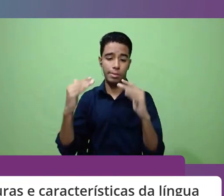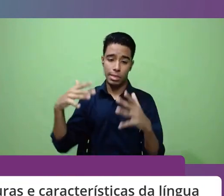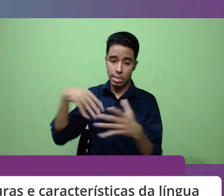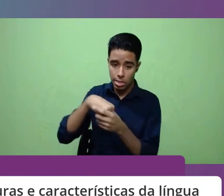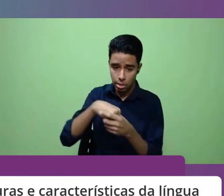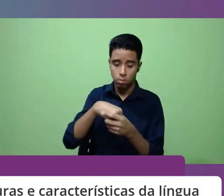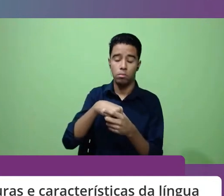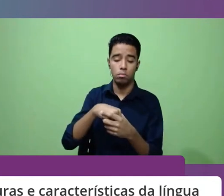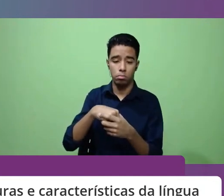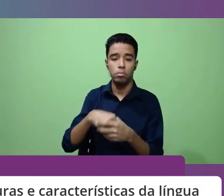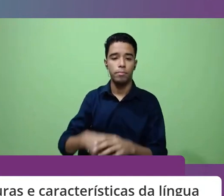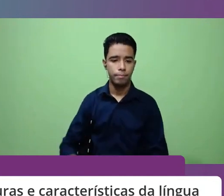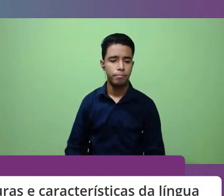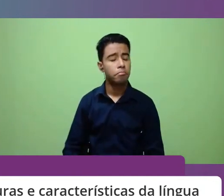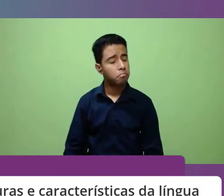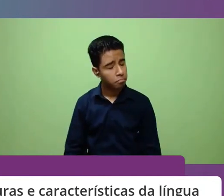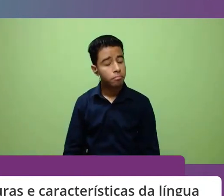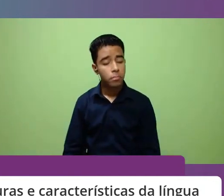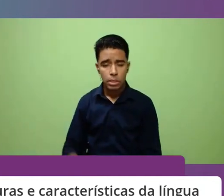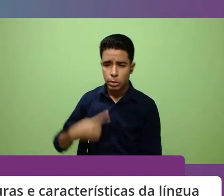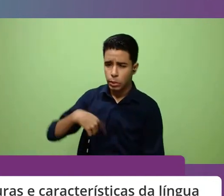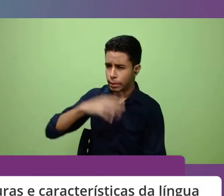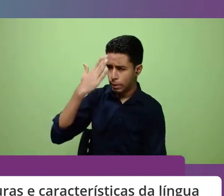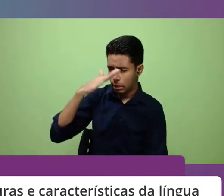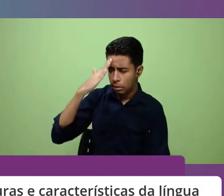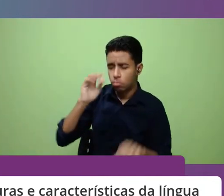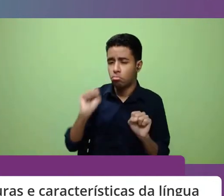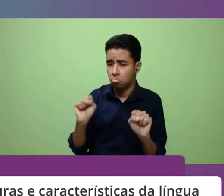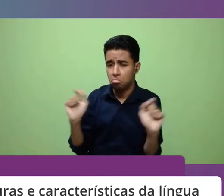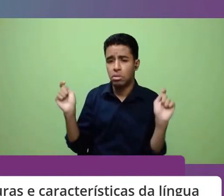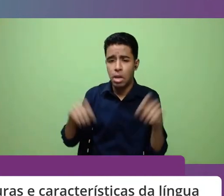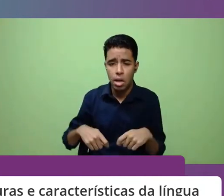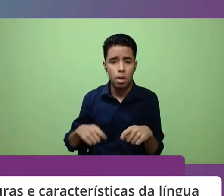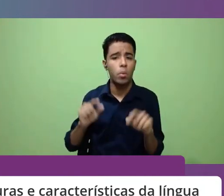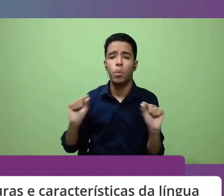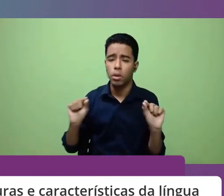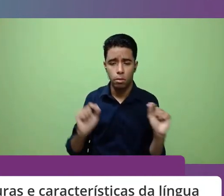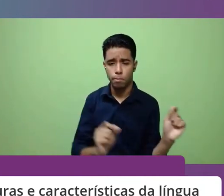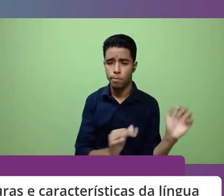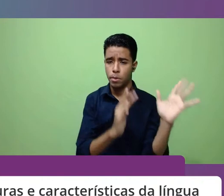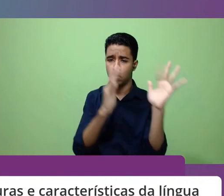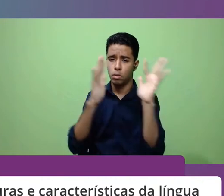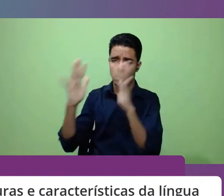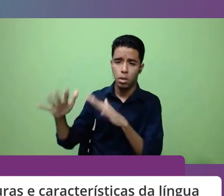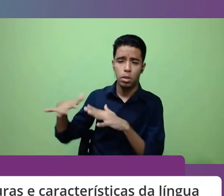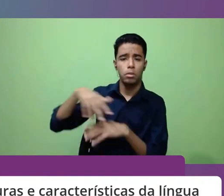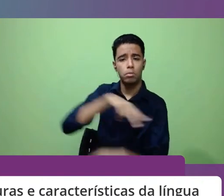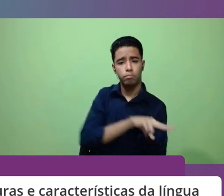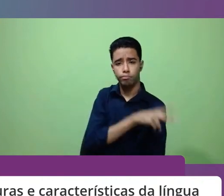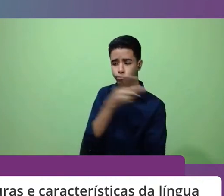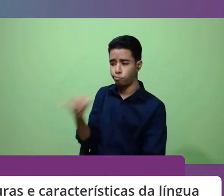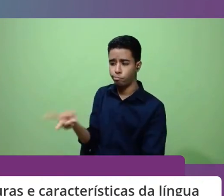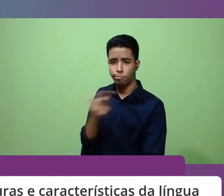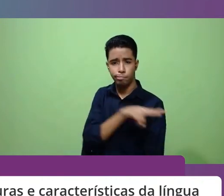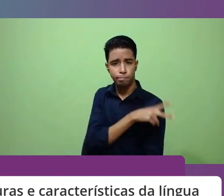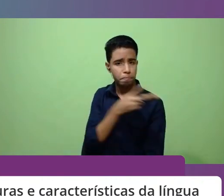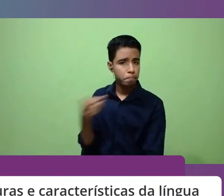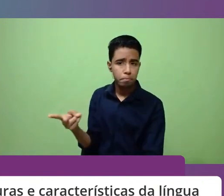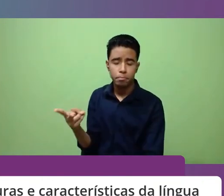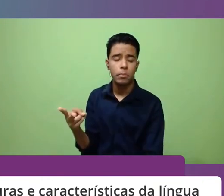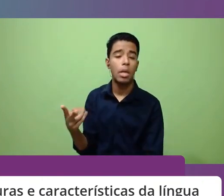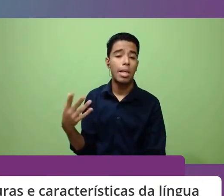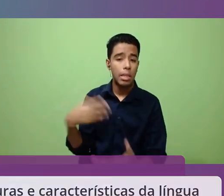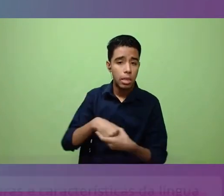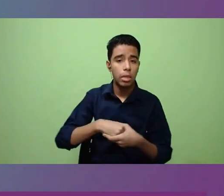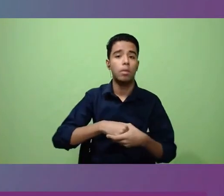processo translativo. Sim, podemos entender que é um respeito à estrutura e característica da língua